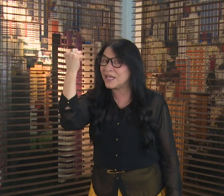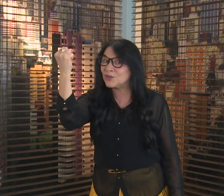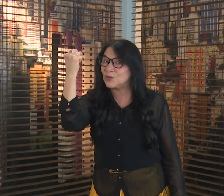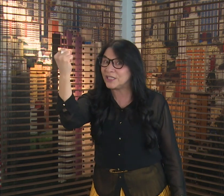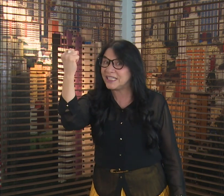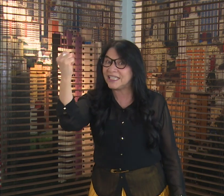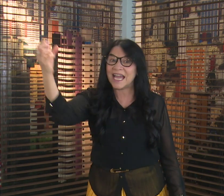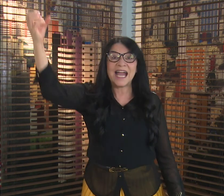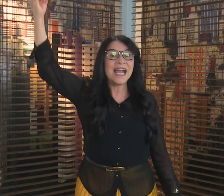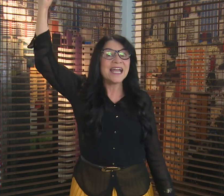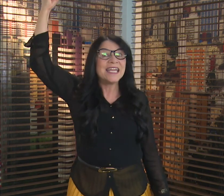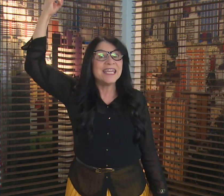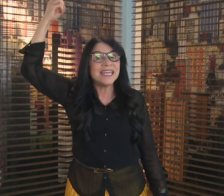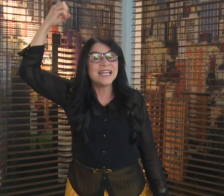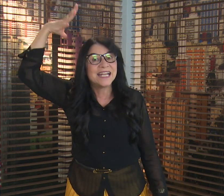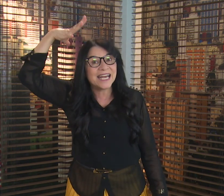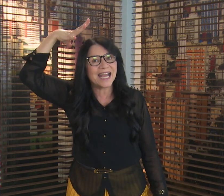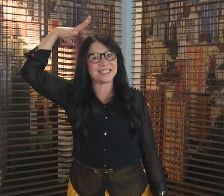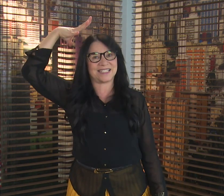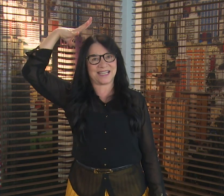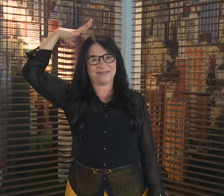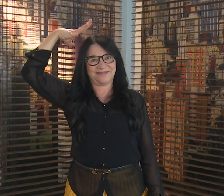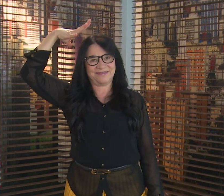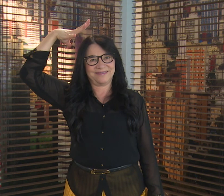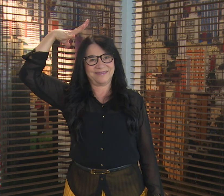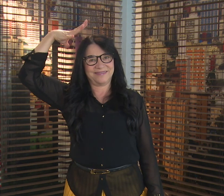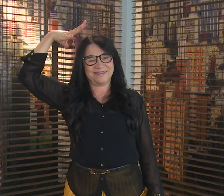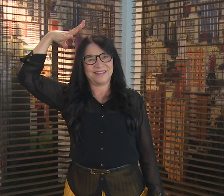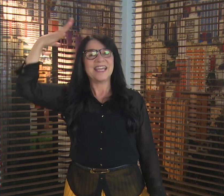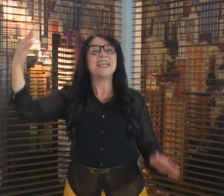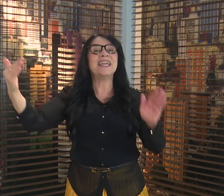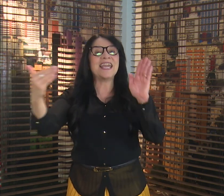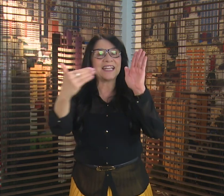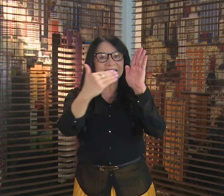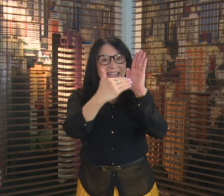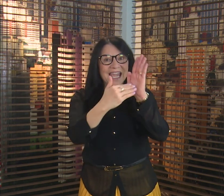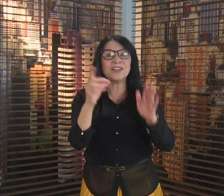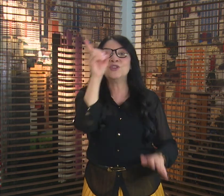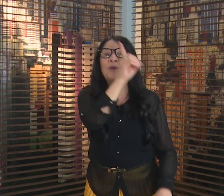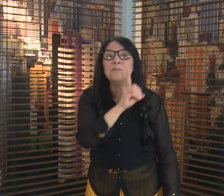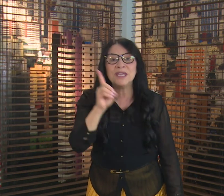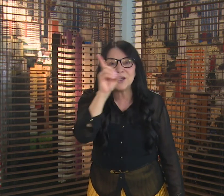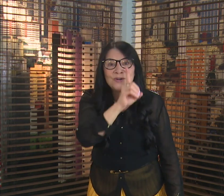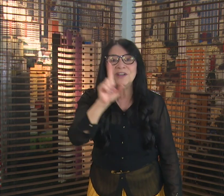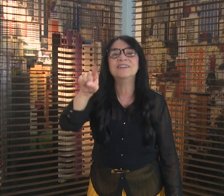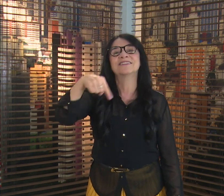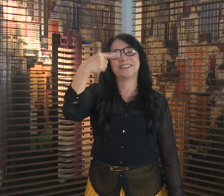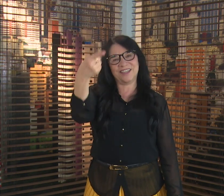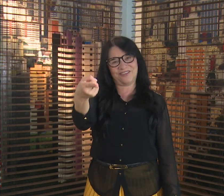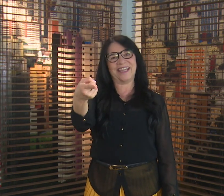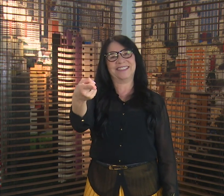sabedoria e graça. e até domingo que vem.